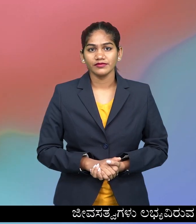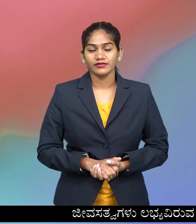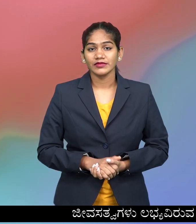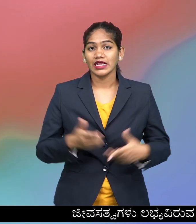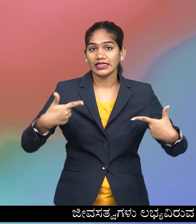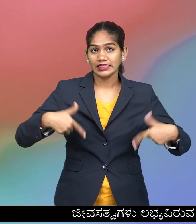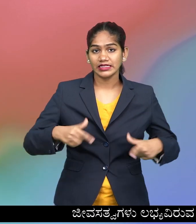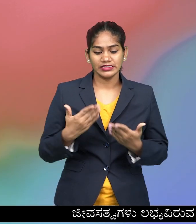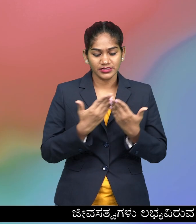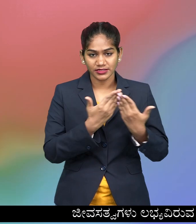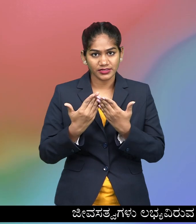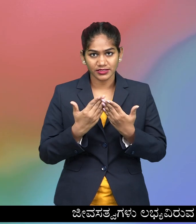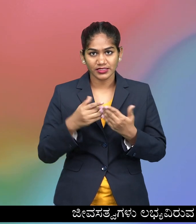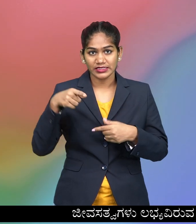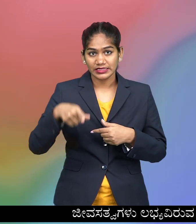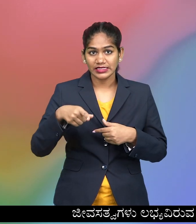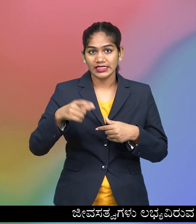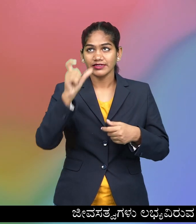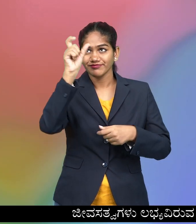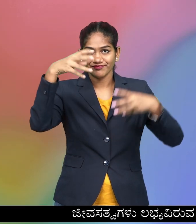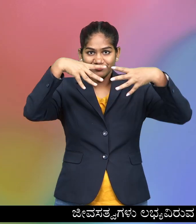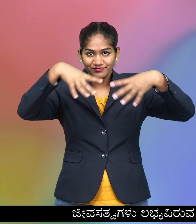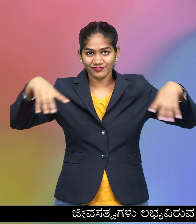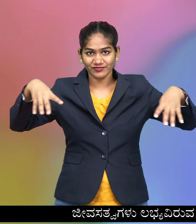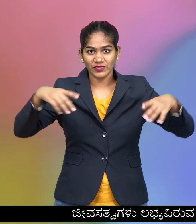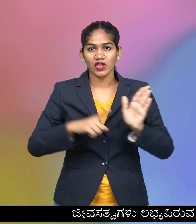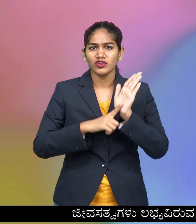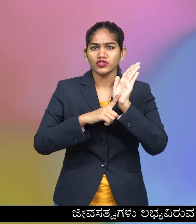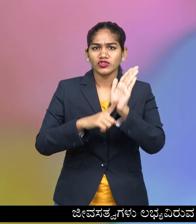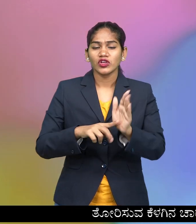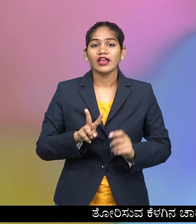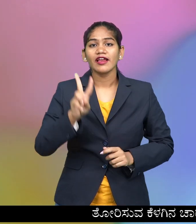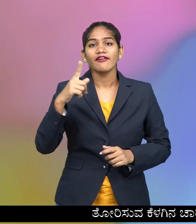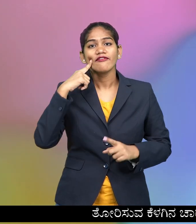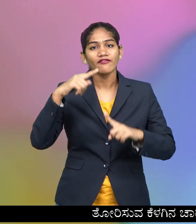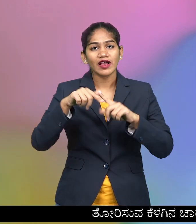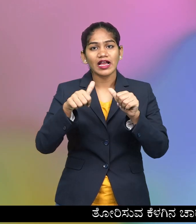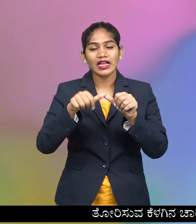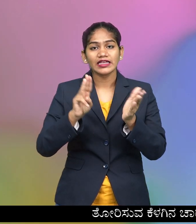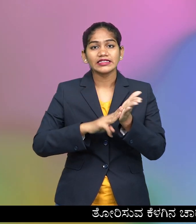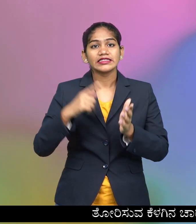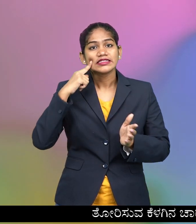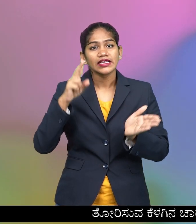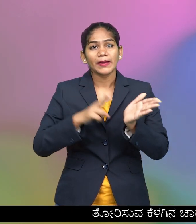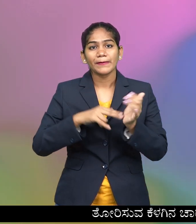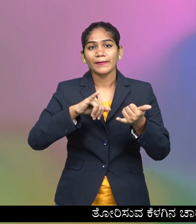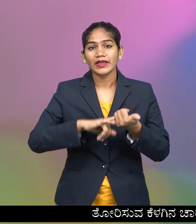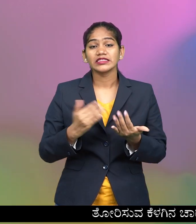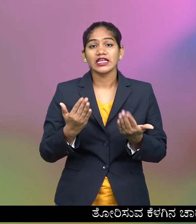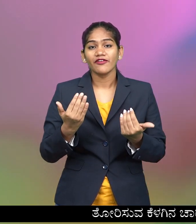ಜೀವಸತ್ವಗಳು ಲಭ್ಯವಿರುವ ಮೂಲಗಳನ್ನು ಮತ್ತು ಕೊರತೆಯ ರೋಗಗಳನ್ನು ತೋರಿಸುವ ಕೆಳಗಿನ ಚಾರ್ಟ್ ಅನ್ನು ನಾವು